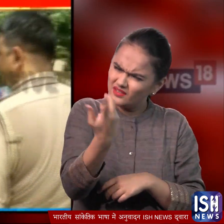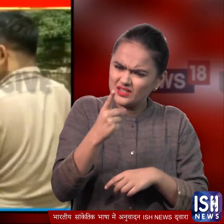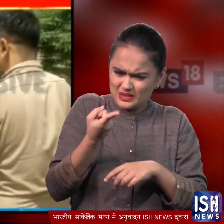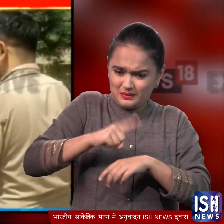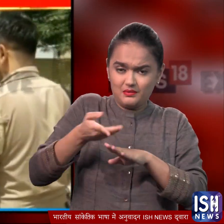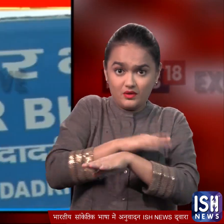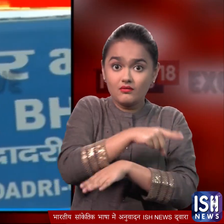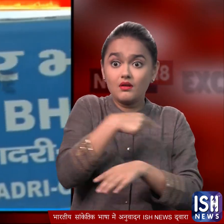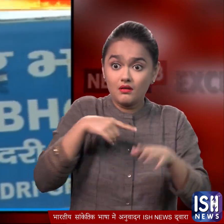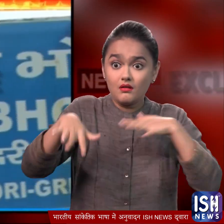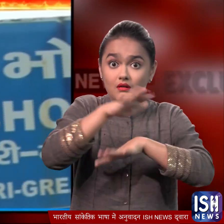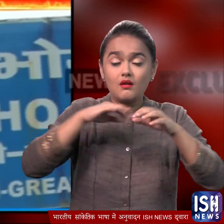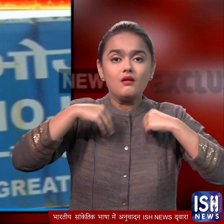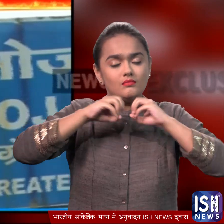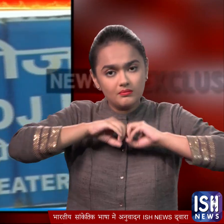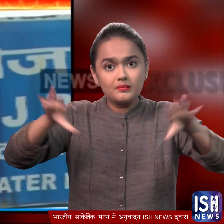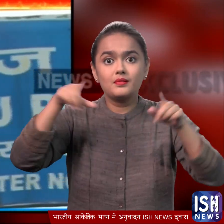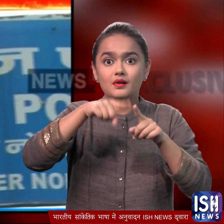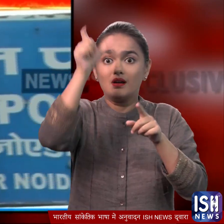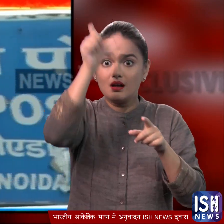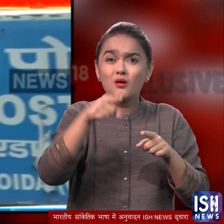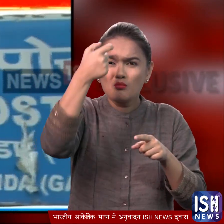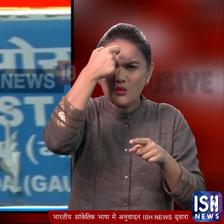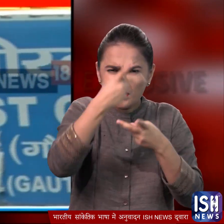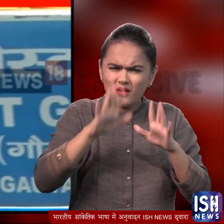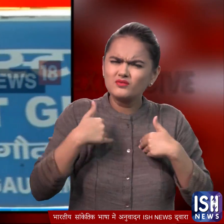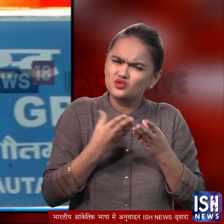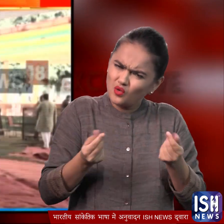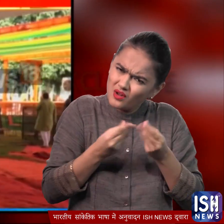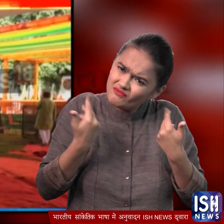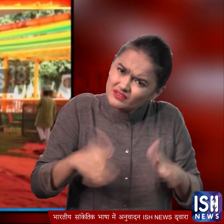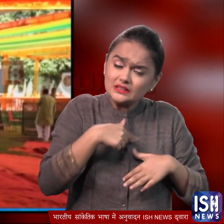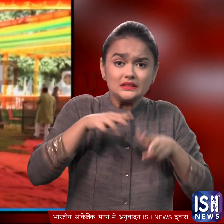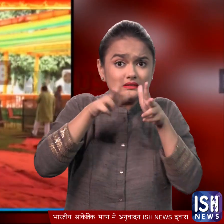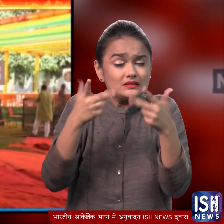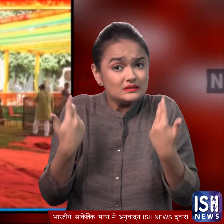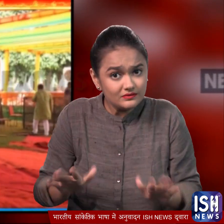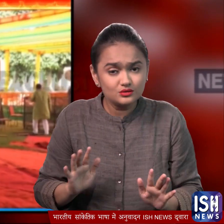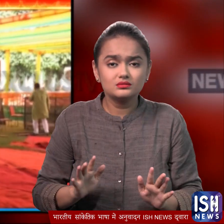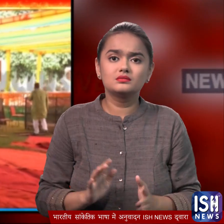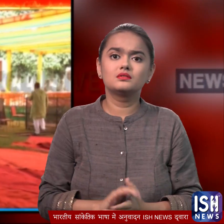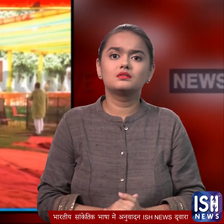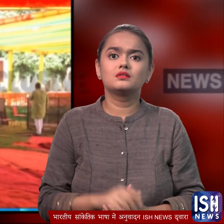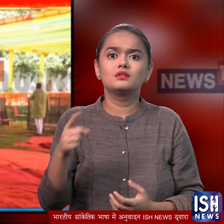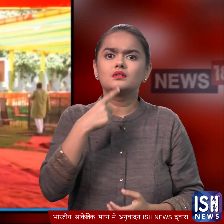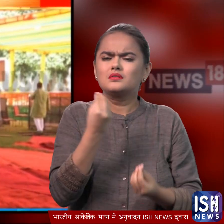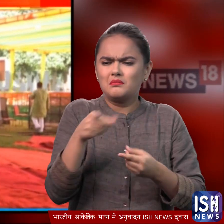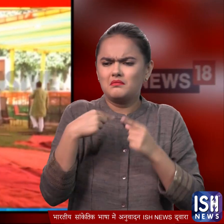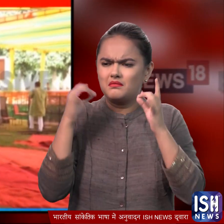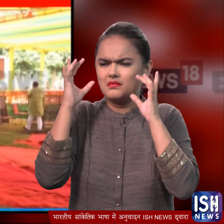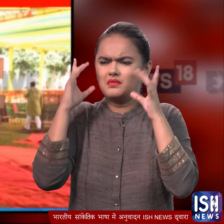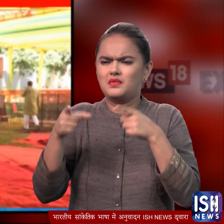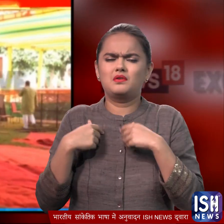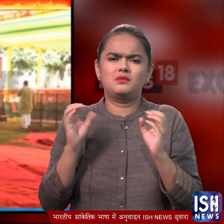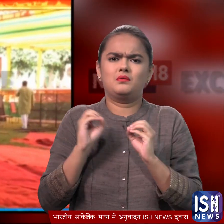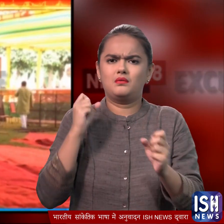ने दावा किया था कि सम्राट मिहिर भोज की जाति से जुड़ा विवाद सुलझा लिया गया है। उन्होंने कहा हमें कोई इस पर विरोध नहीं है और